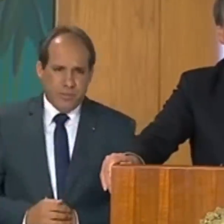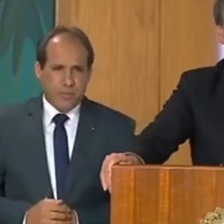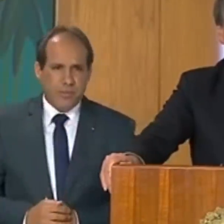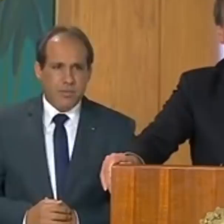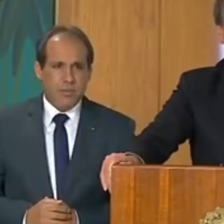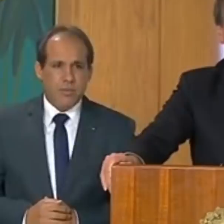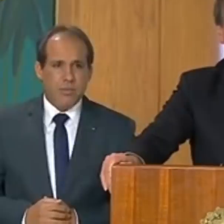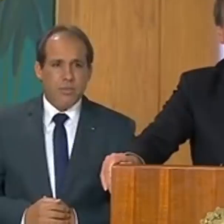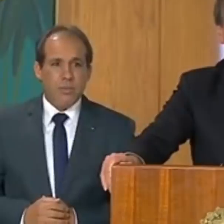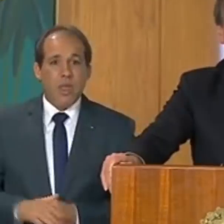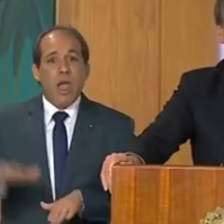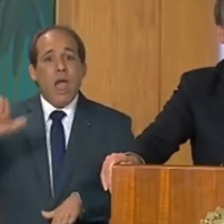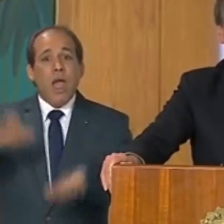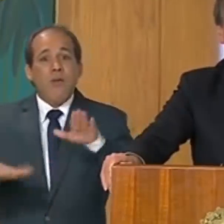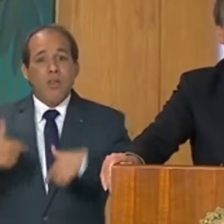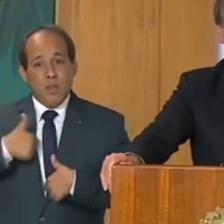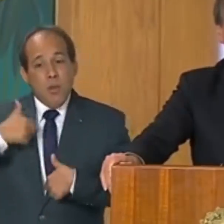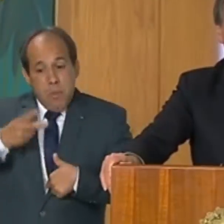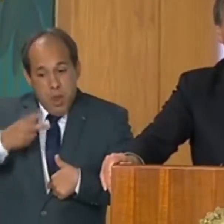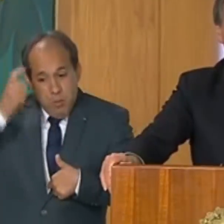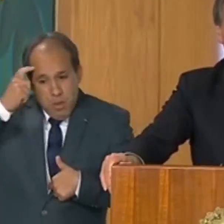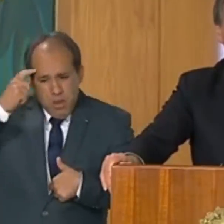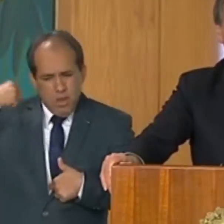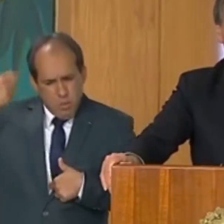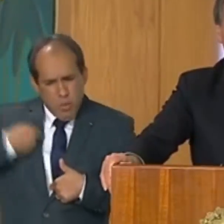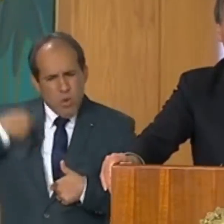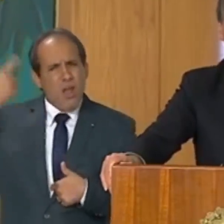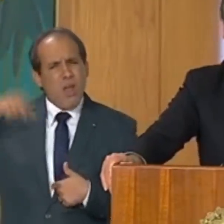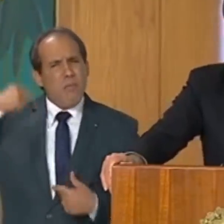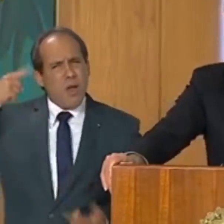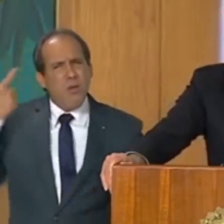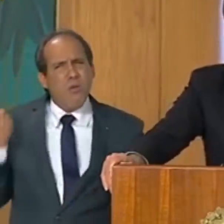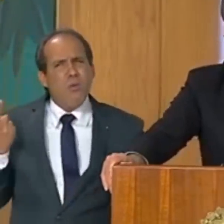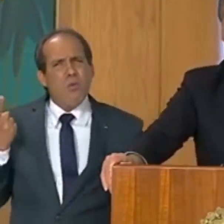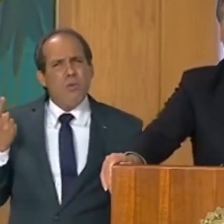Às vezes até eu mesmo achava que estava maluco.